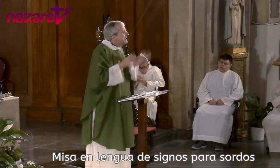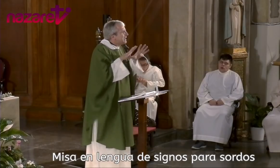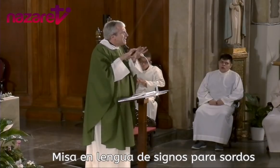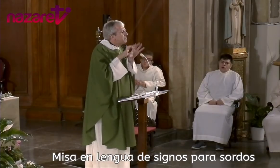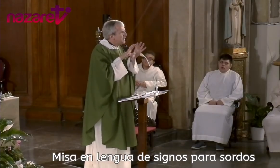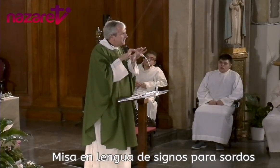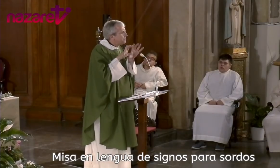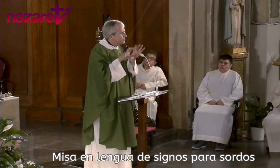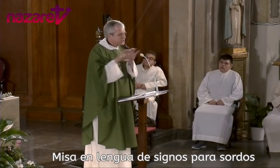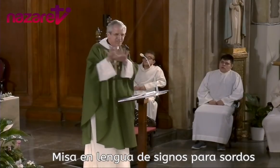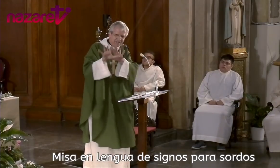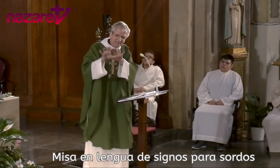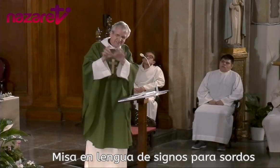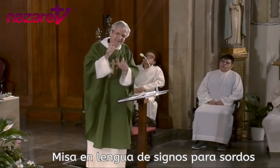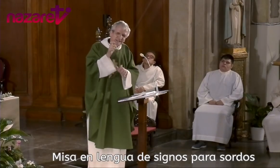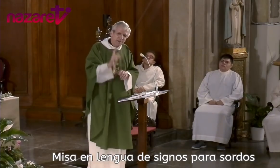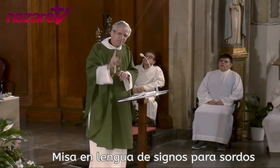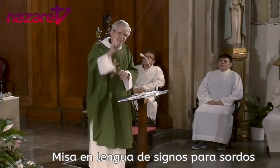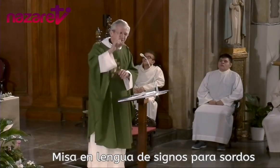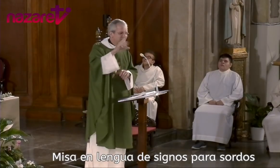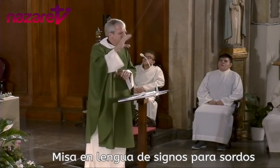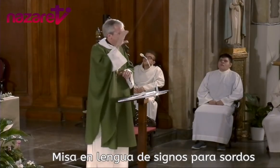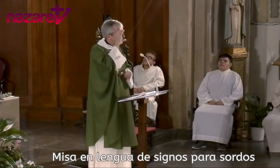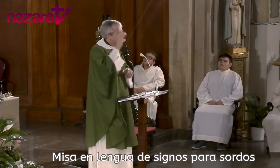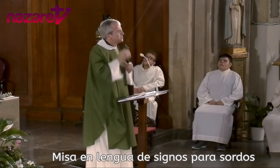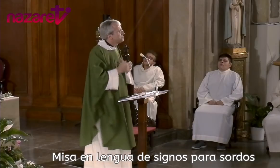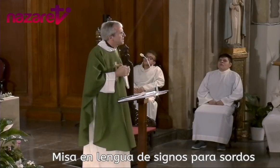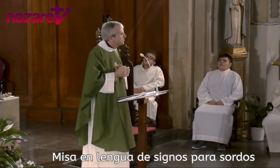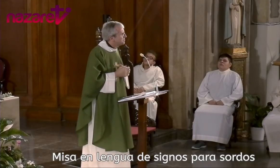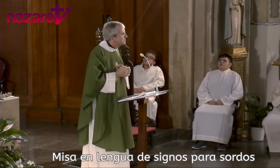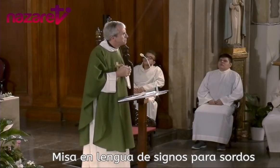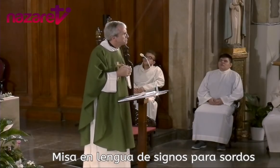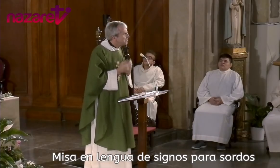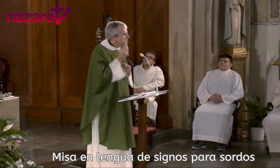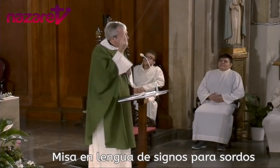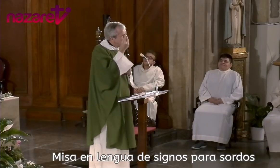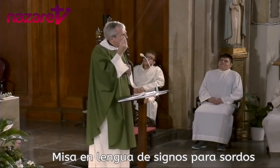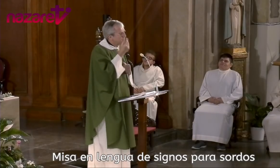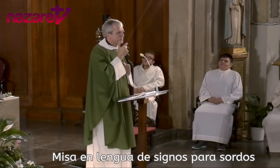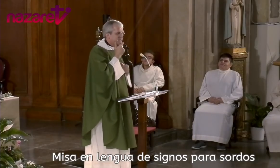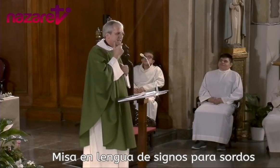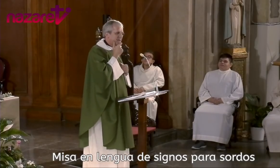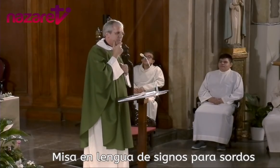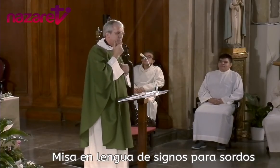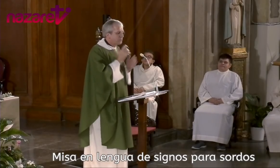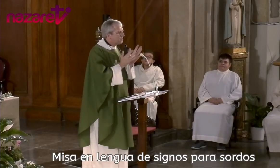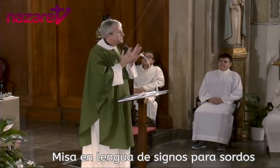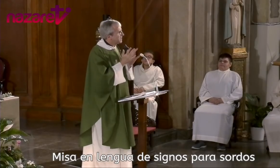¿qué aprendemos de esa palabra de Dios que hemos escuchado? Y podríamos pensar, pues, que